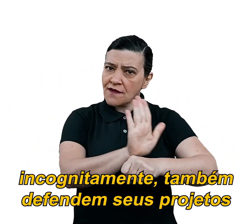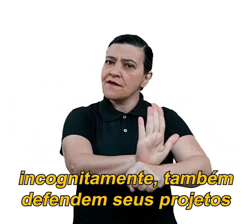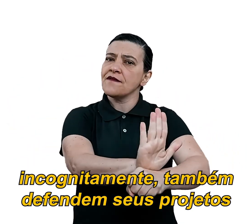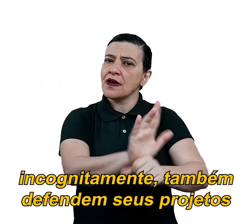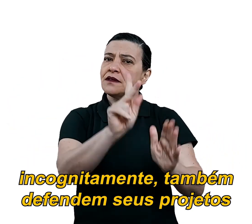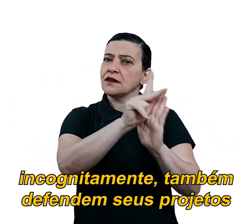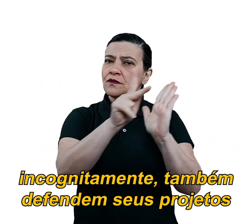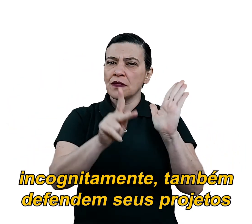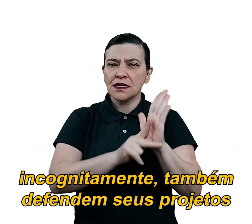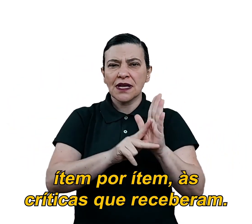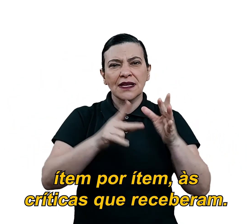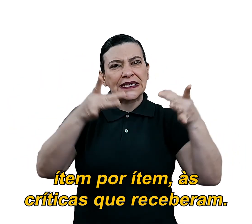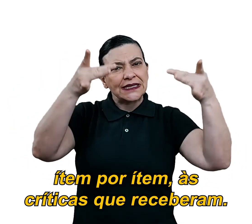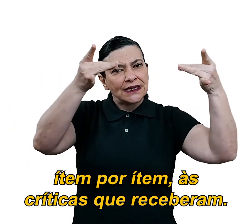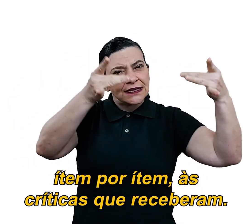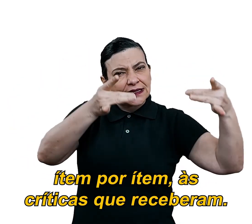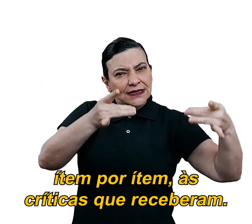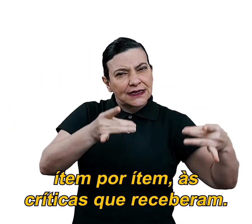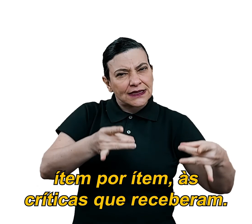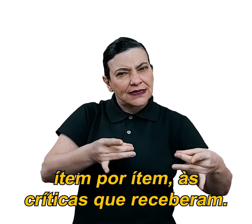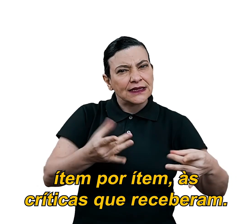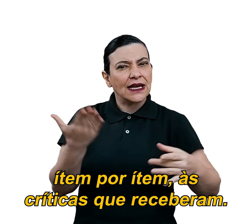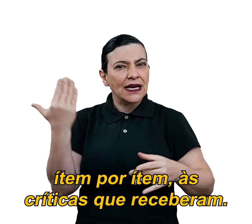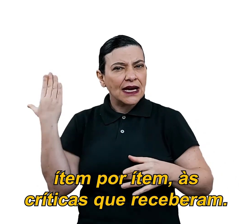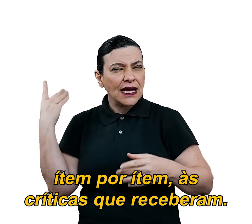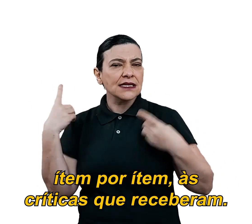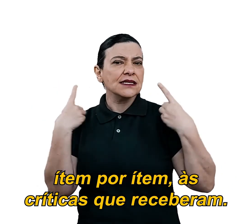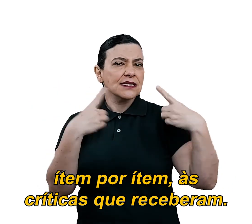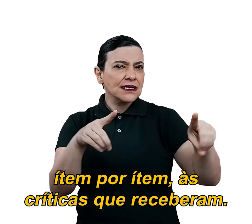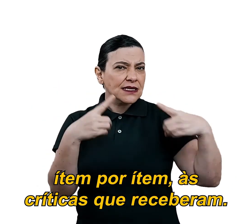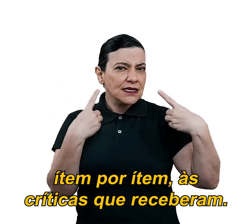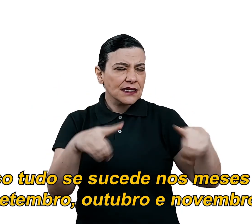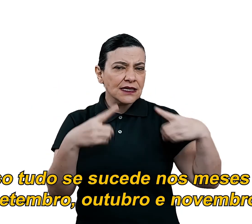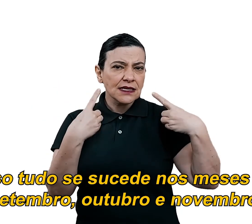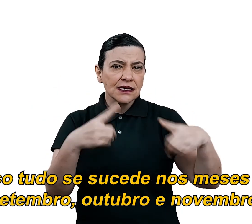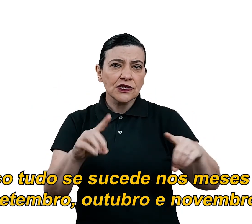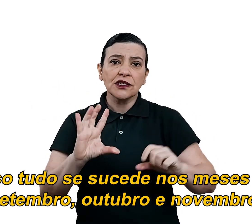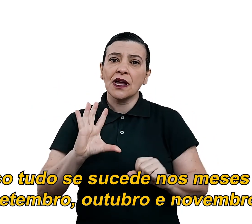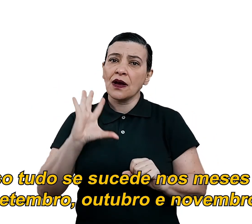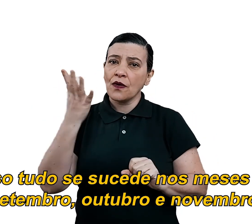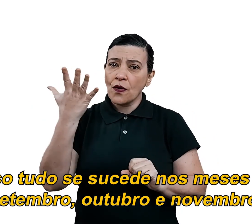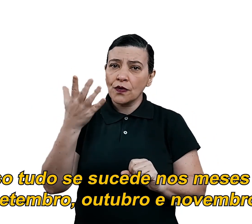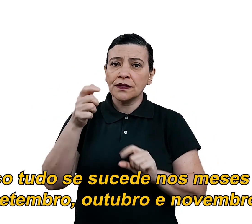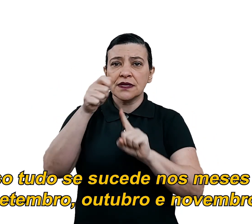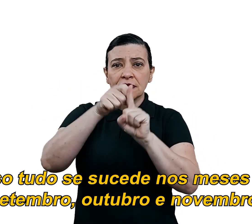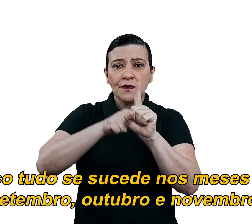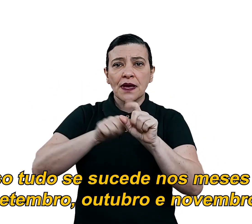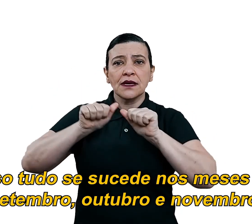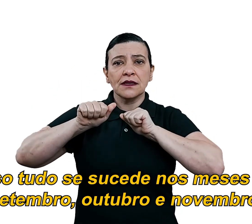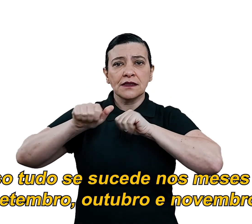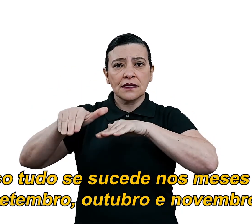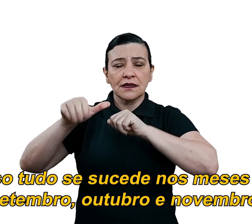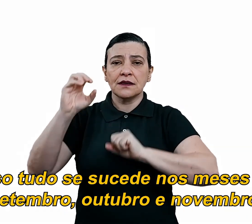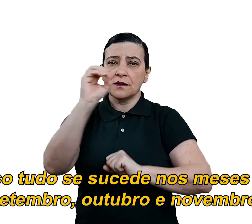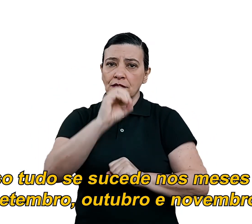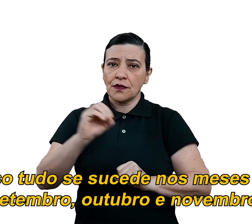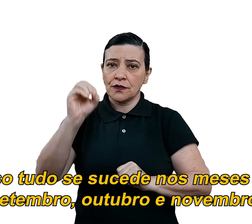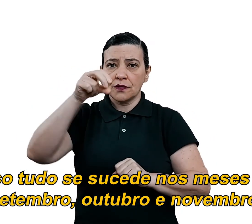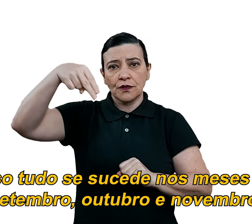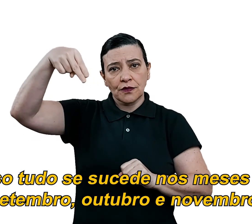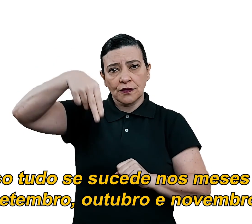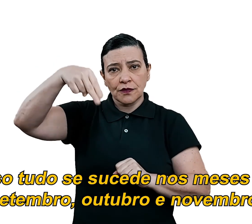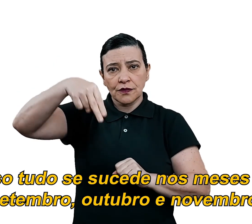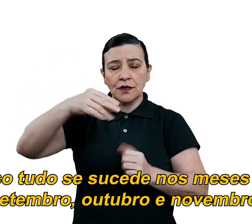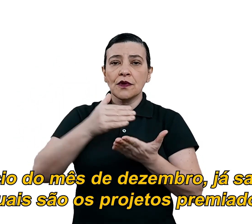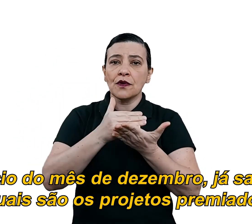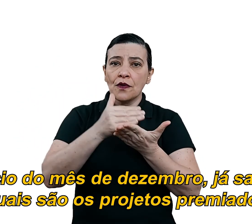também defendem seus projetos, item por item, as críticas que receberam. Isso tudo se sucede nos meses de setembro, outubro